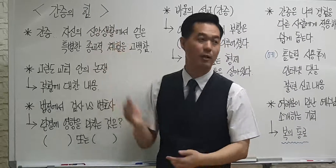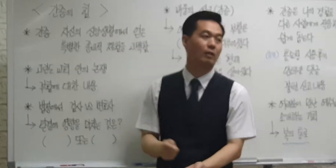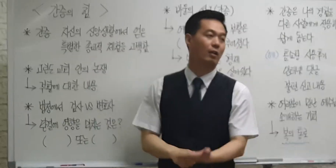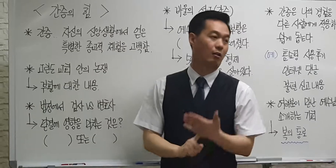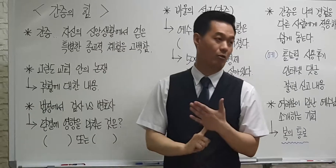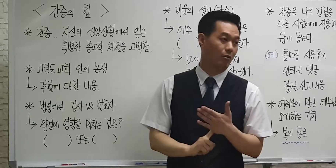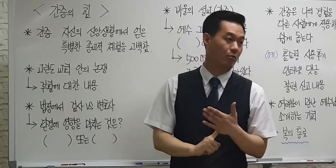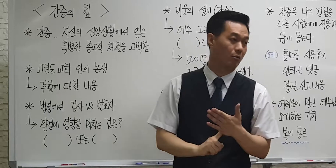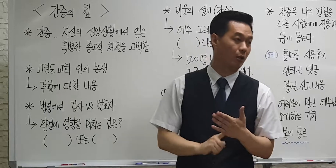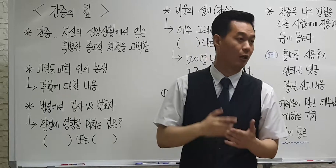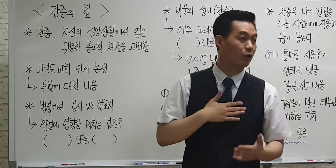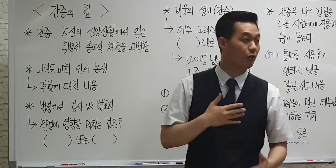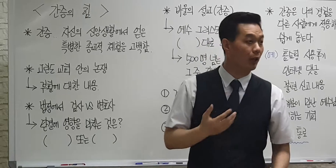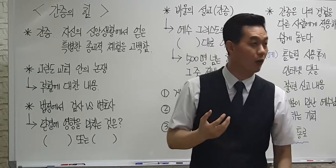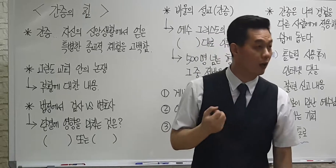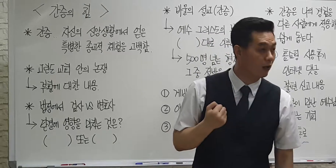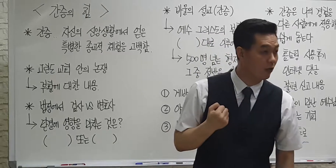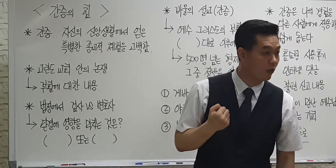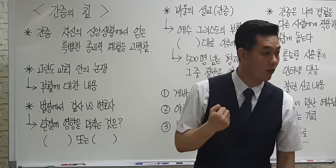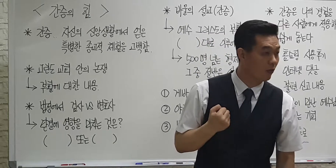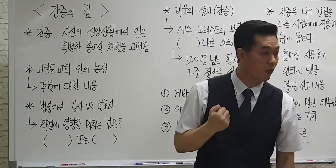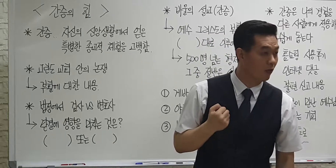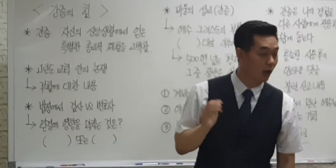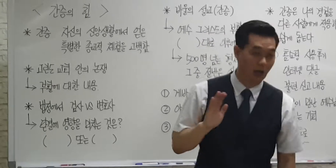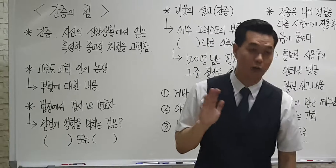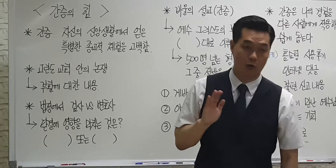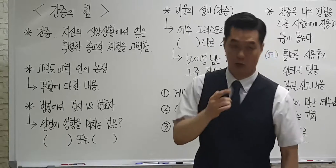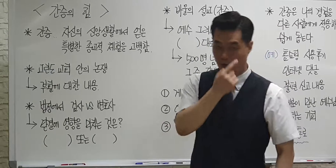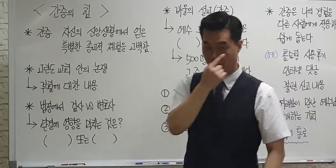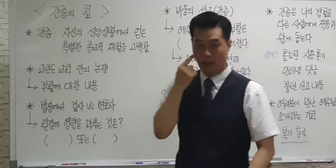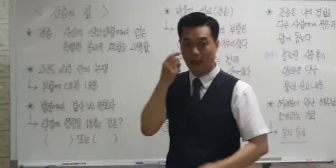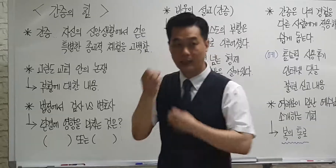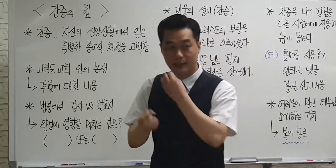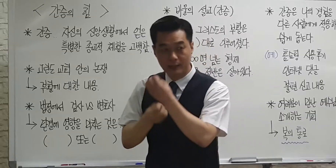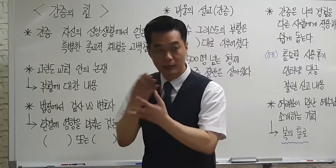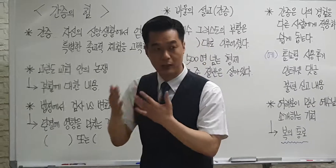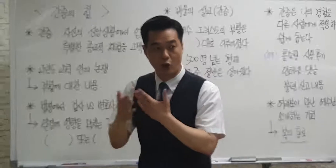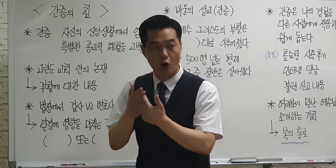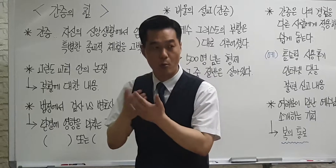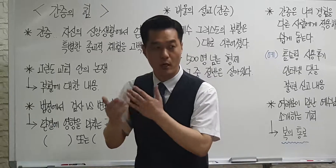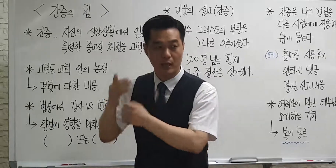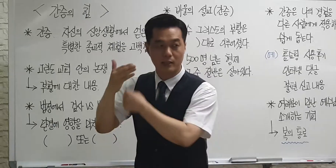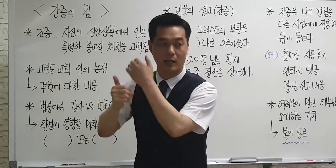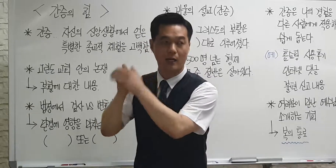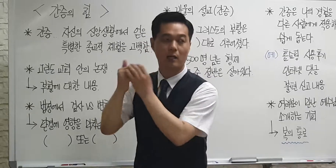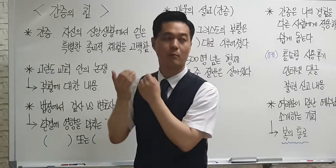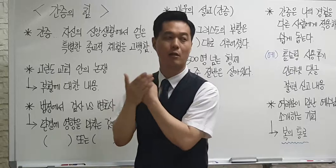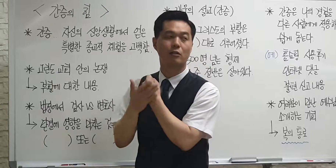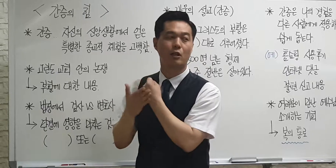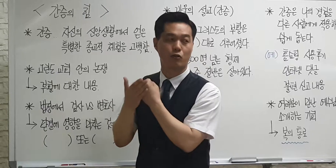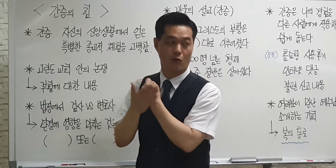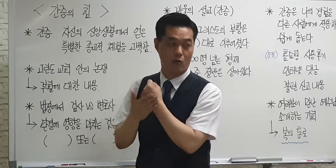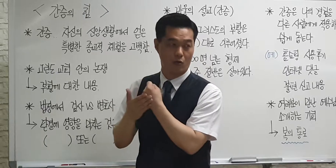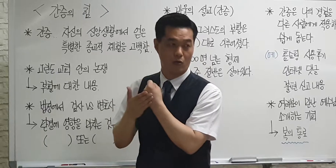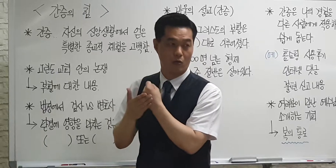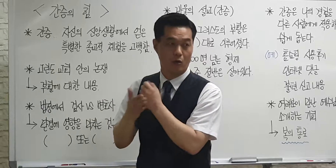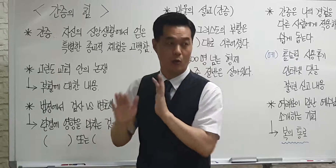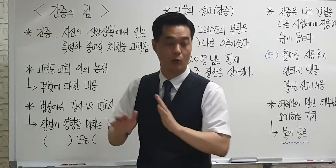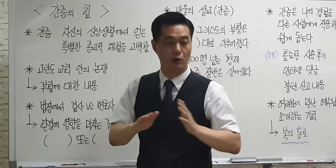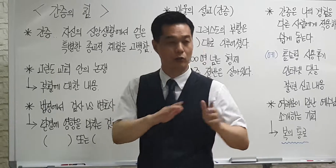나타나요. 그건 내 거예요? 아니요. 간증을 경험하게 하신 하나님의 은혜죠. 오늘도 우리가